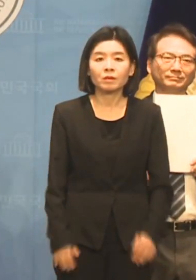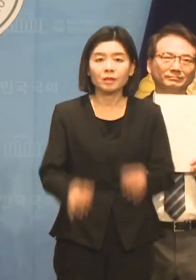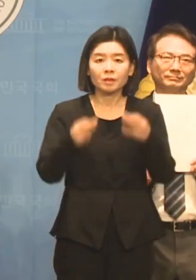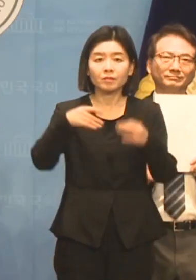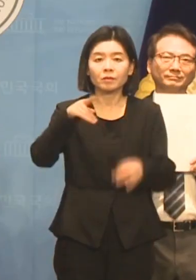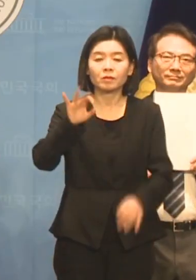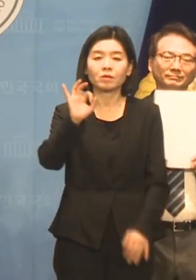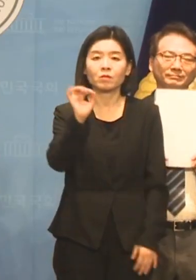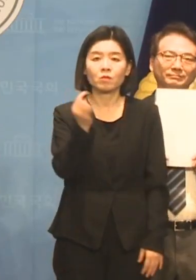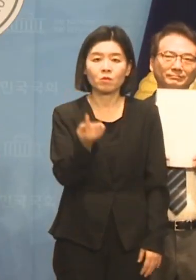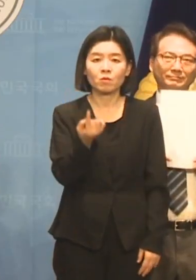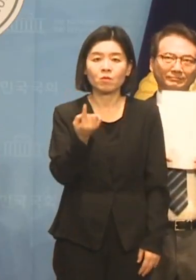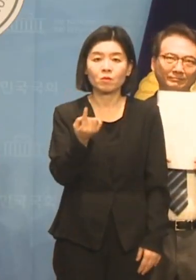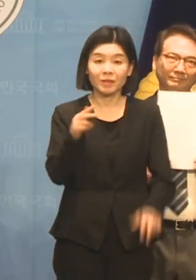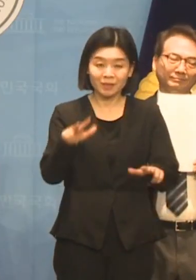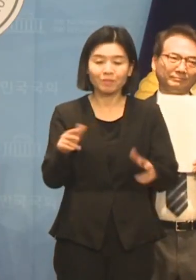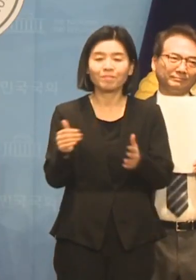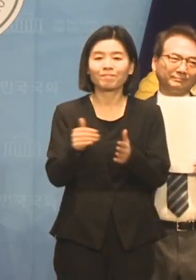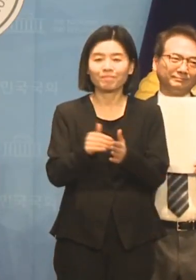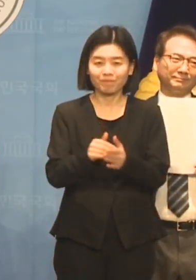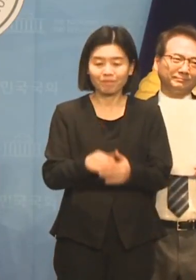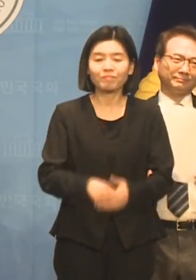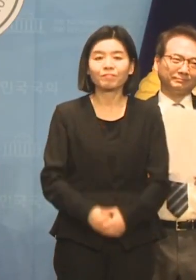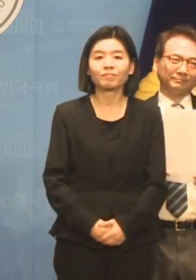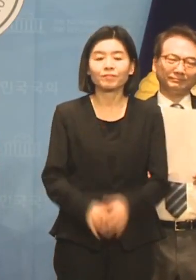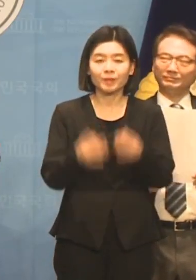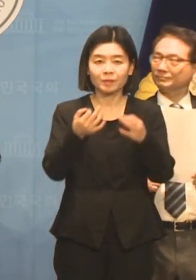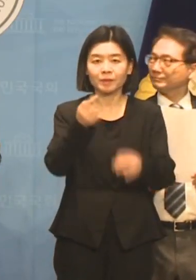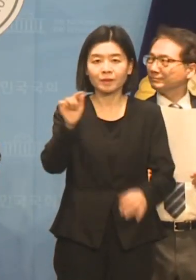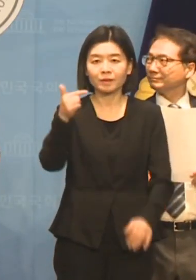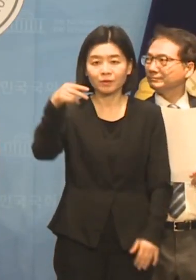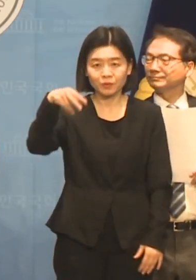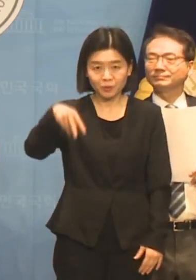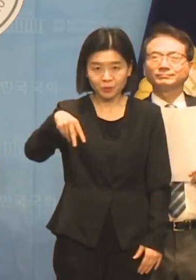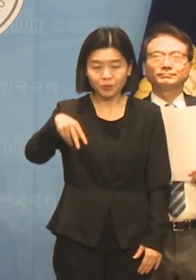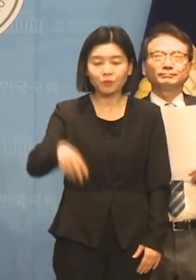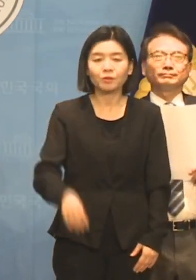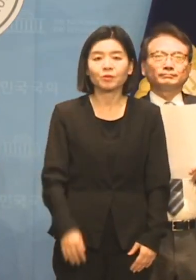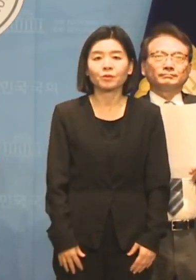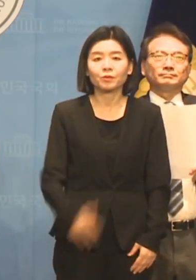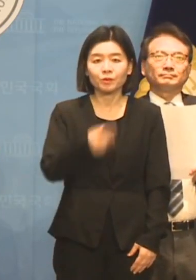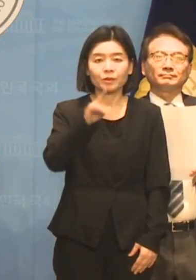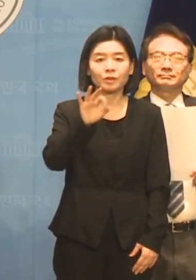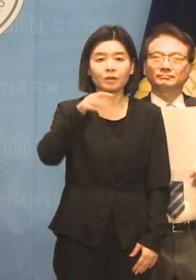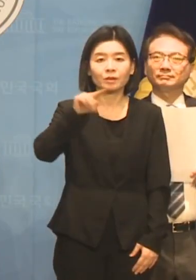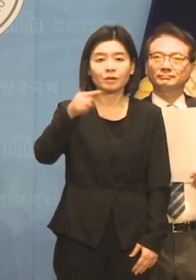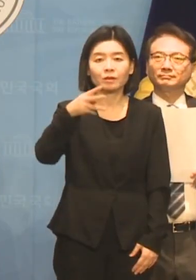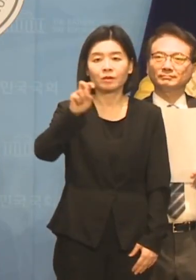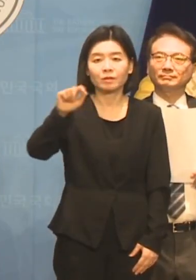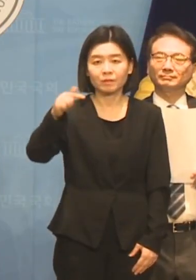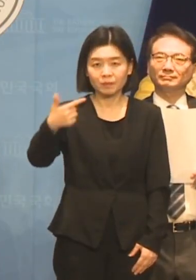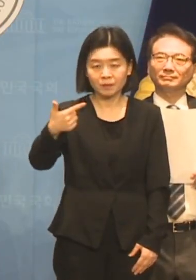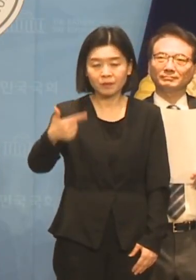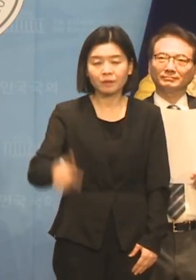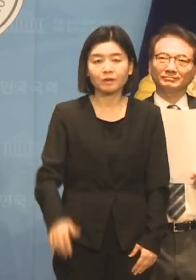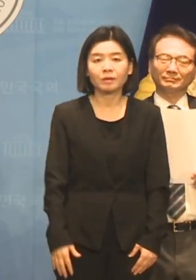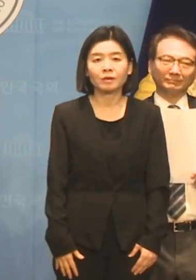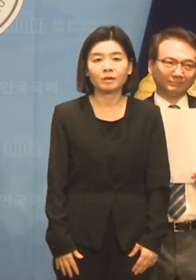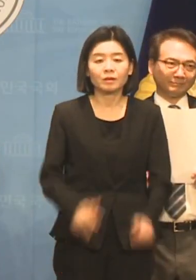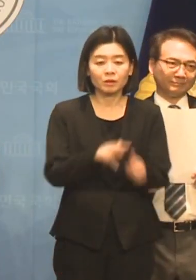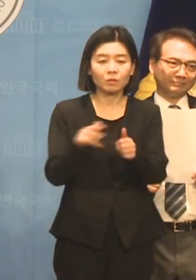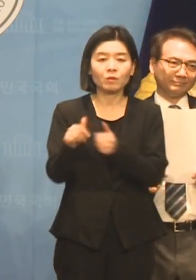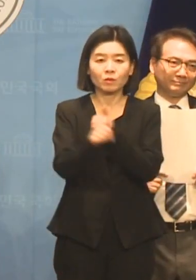김정호 의원님 막 도착하셨습니다. 김한규 의원님 오셨습니다. 장철민 의원님 오셨습니다. 그리고